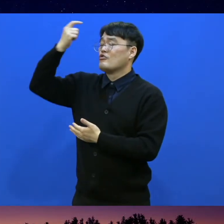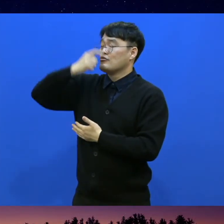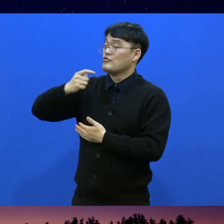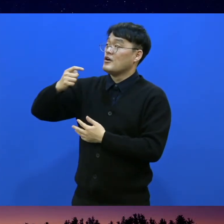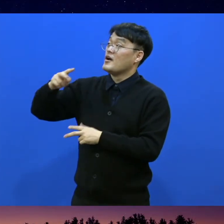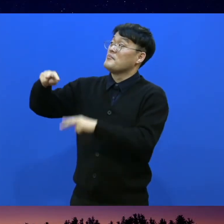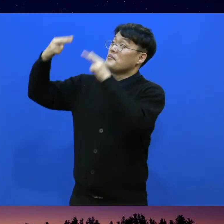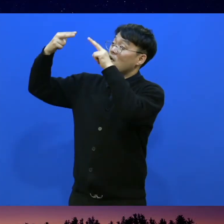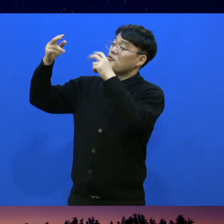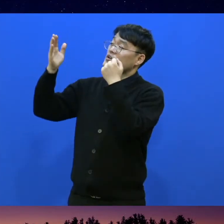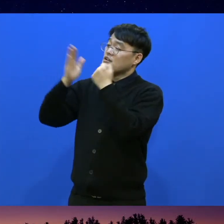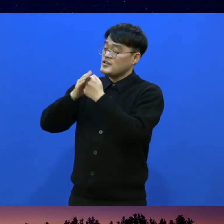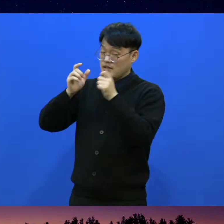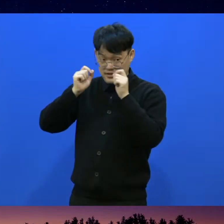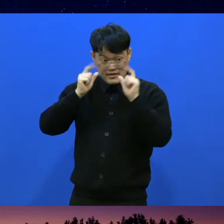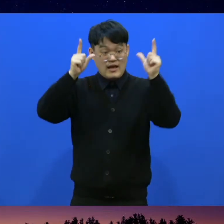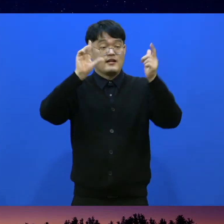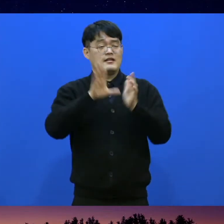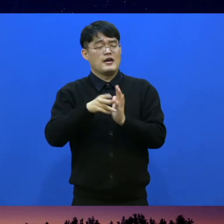형상으로 만족하리이다.